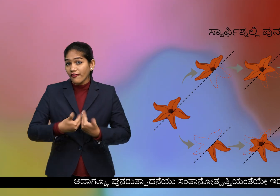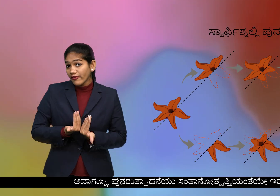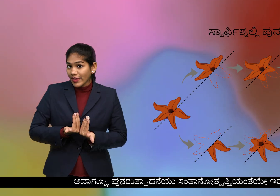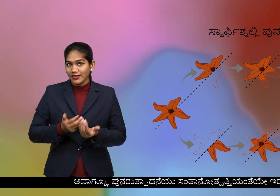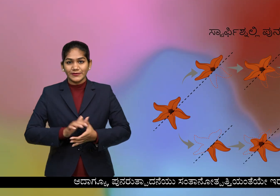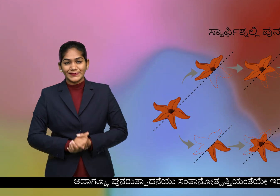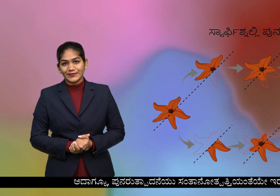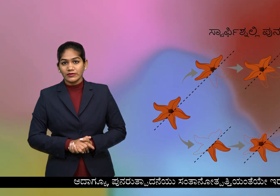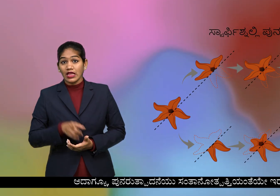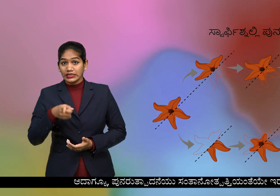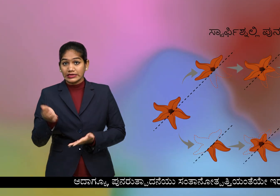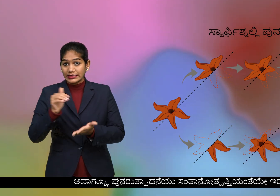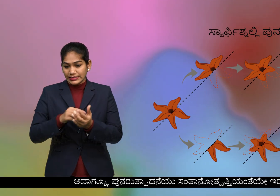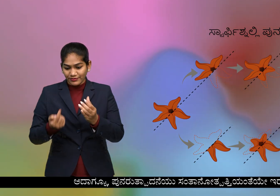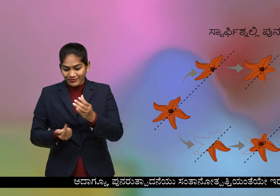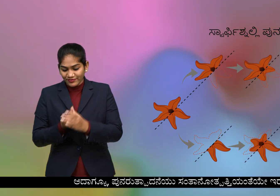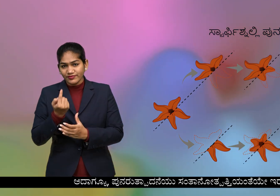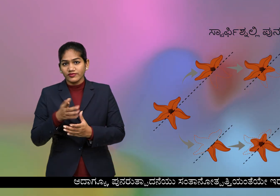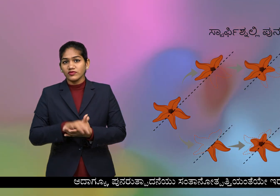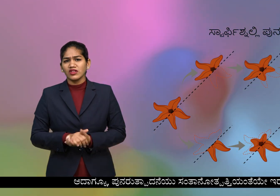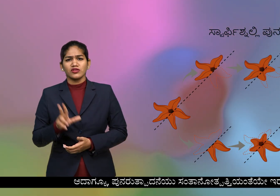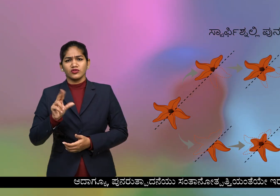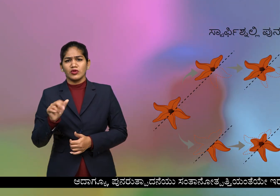ಆದಾಗ್ಯೂ ಪುನರುತ್ಪಾದನೆಯ ಸಂತಾನೋತ್ಪತ್ತಿಯಂತೆಯೇ ಇರುವುದಿಲ್ಲ,